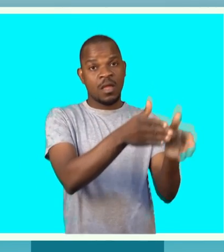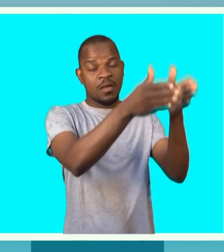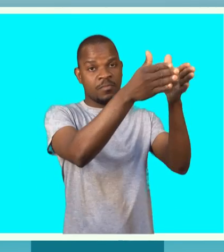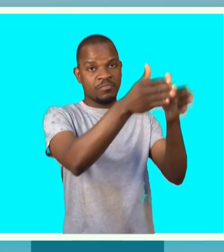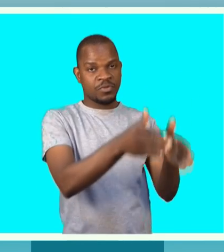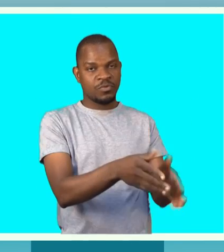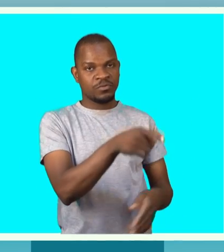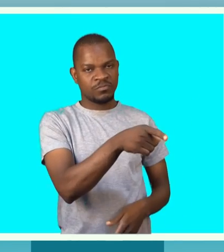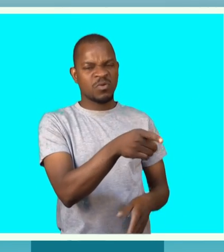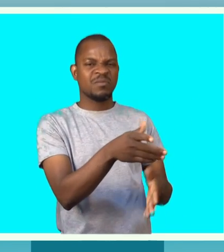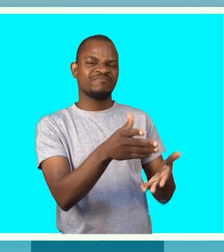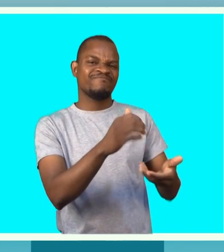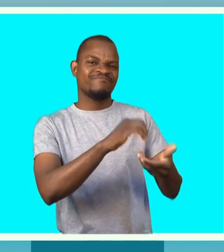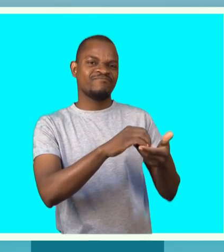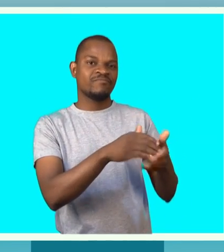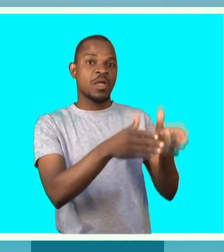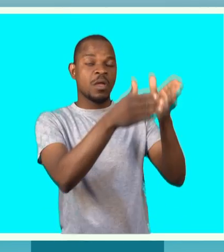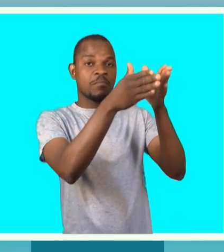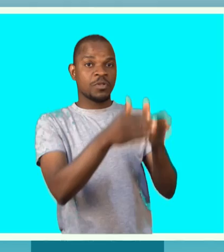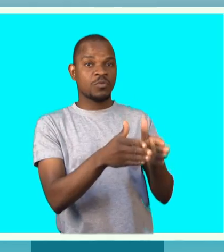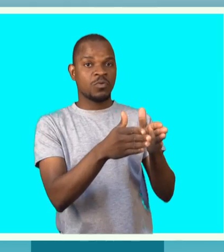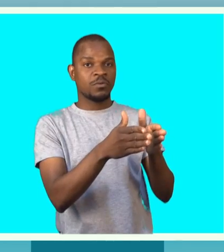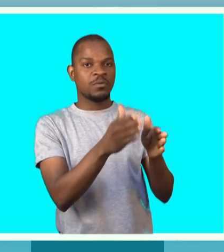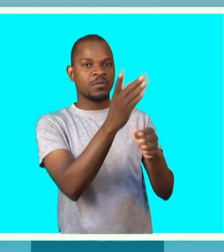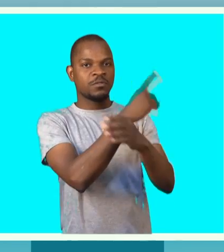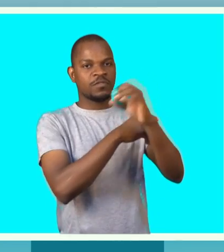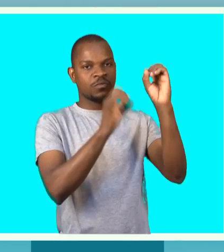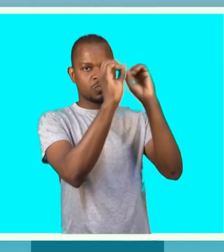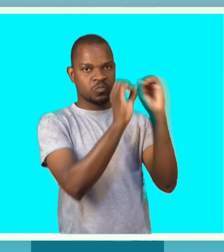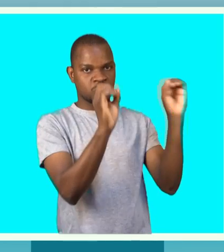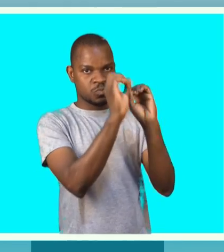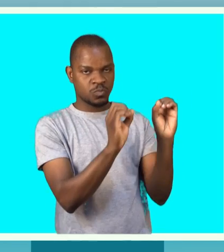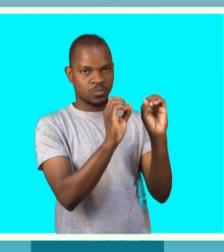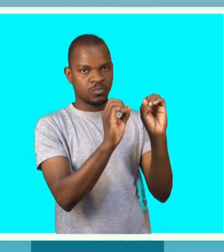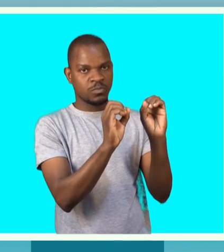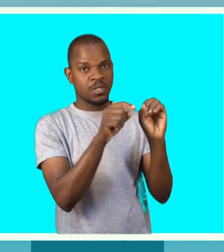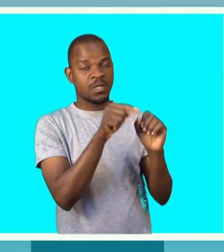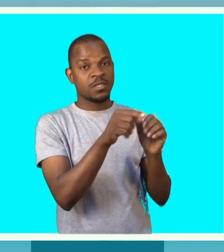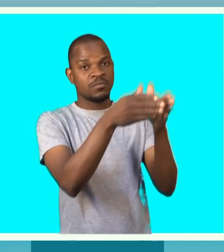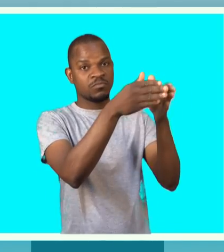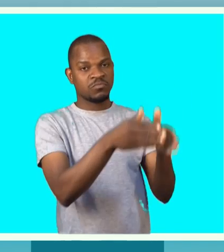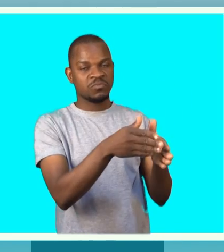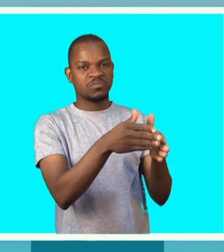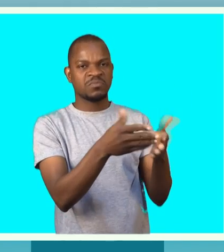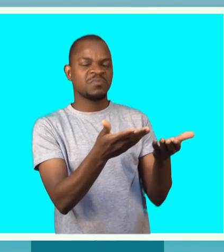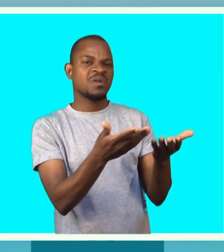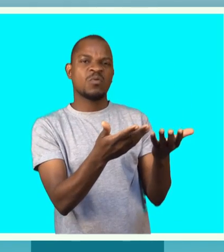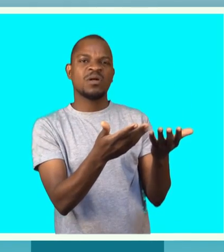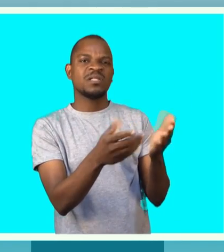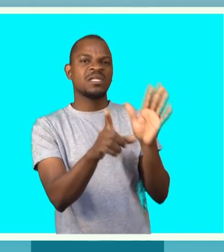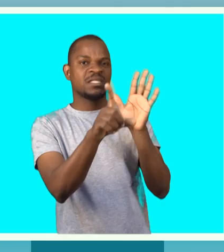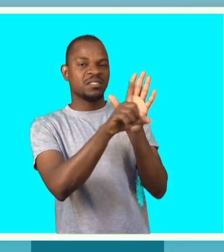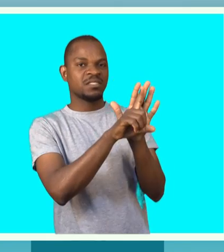até, assim dizer, normal ou que não tem nenhuma proteção especial por parte da lei, tem um certo tratamento